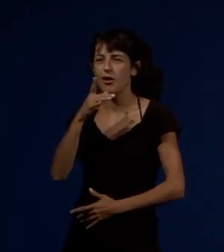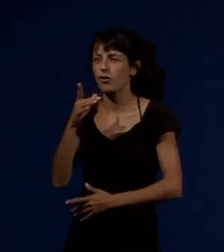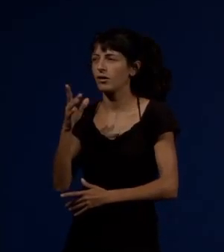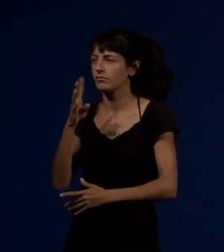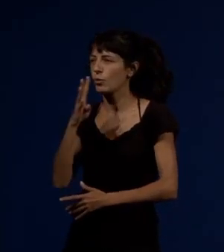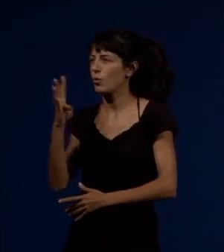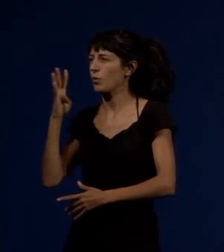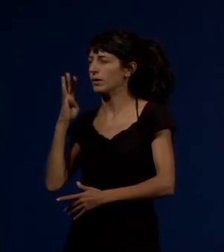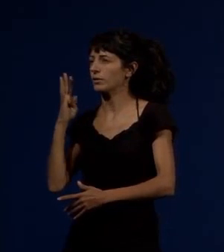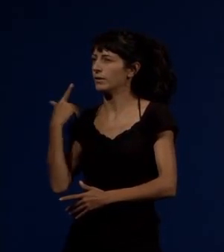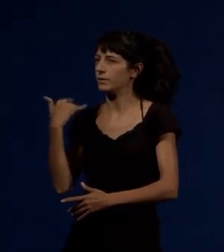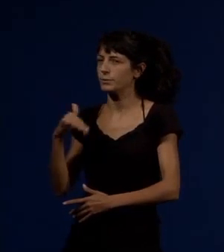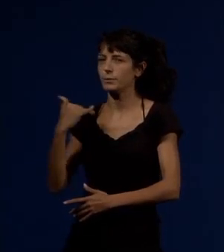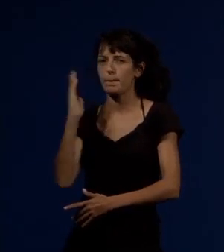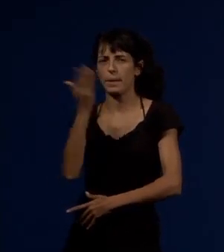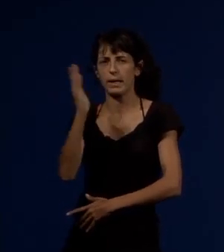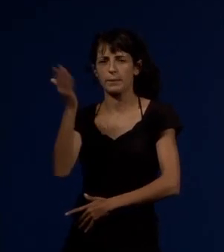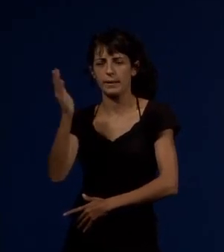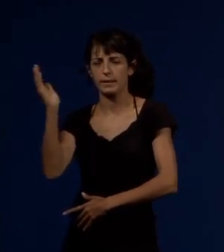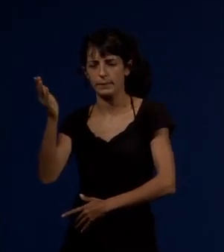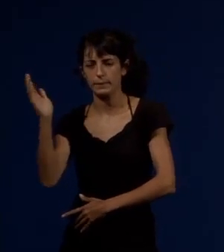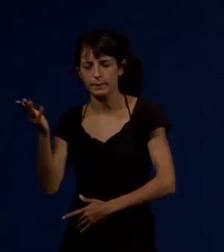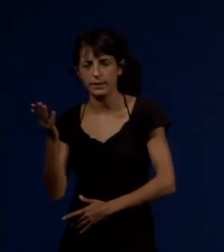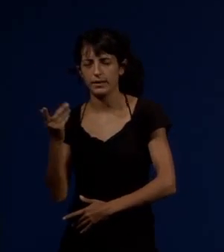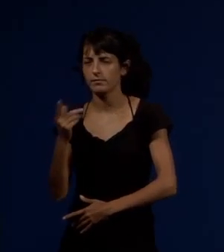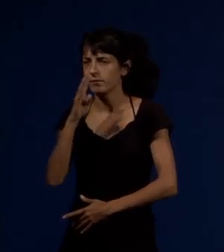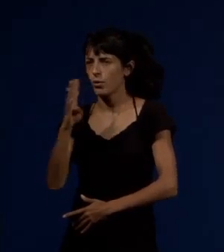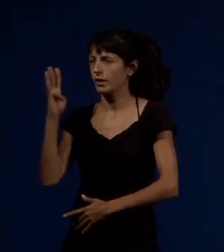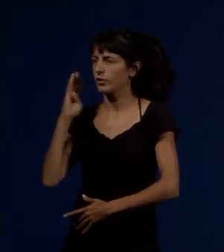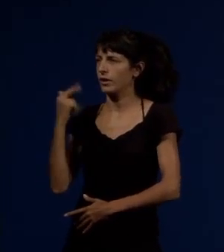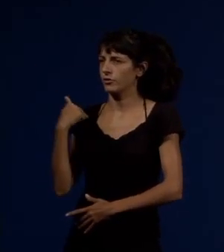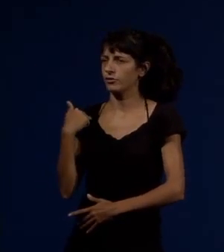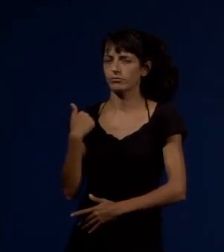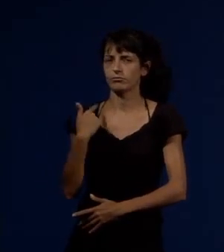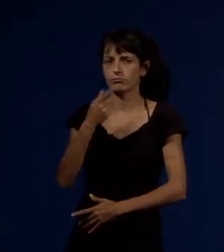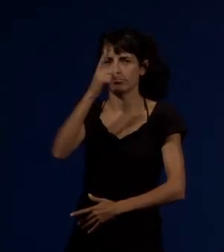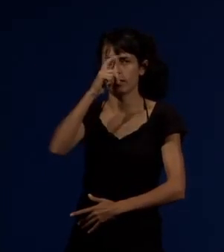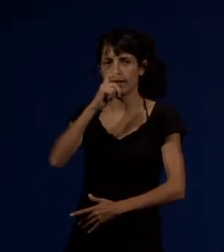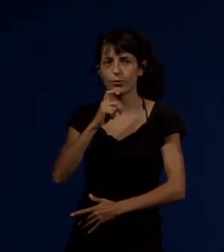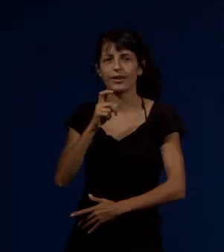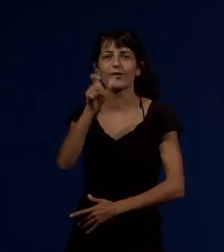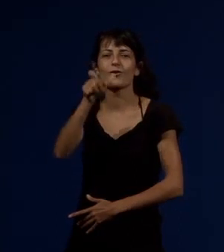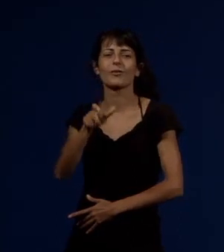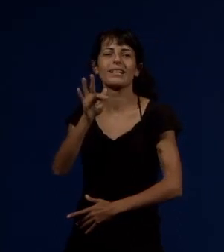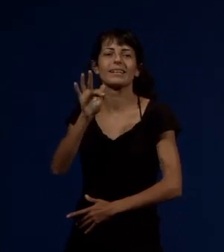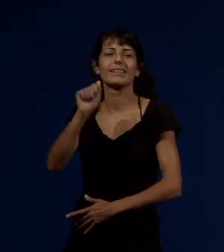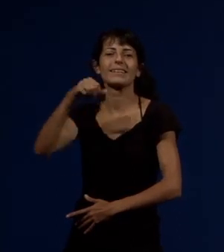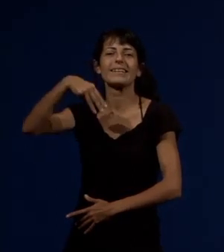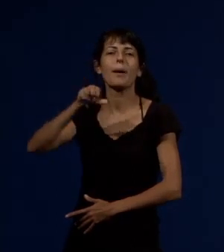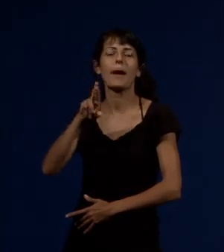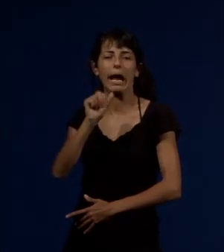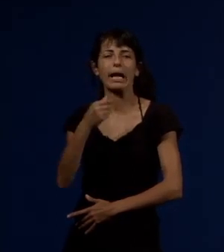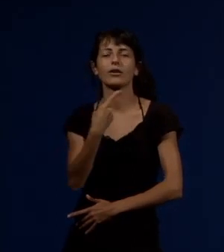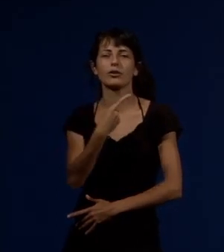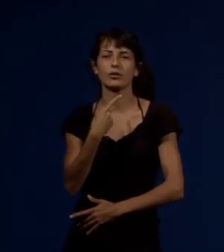do desgoberno do PP. Hai 4 anos eu estaba aquí neste mesmo auditorio con Tamara, que creo que non está, pero está aquí Churi, non? E